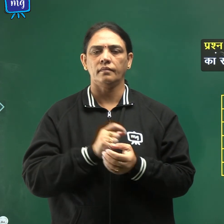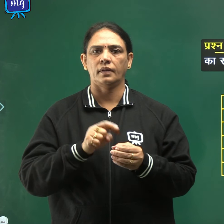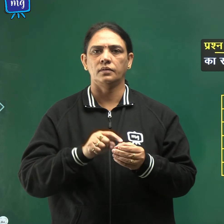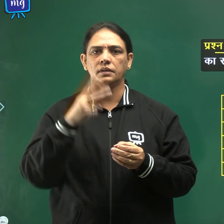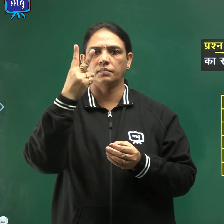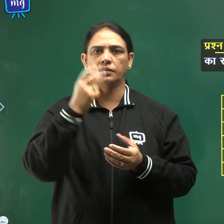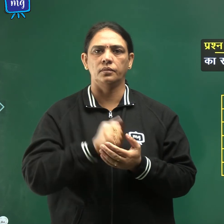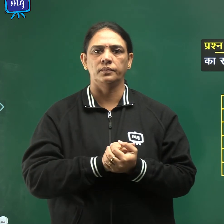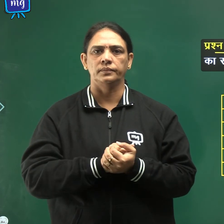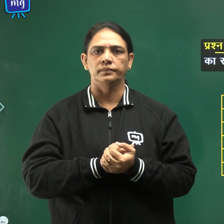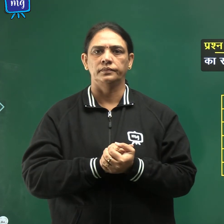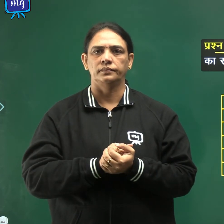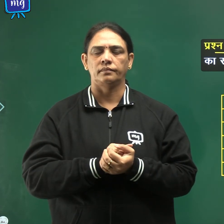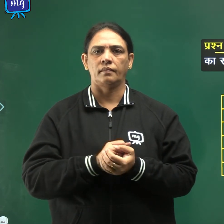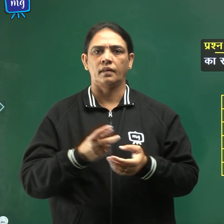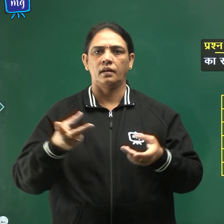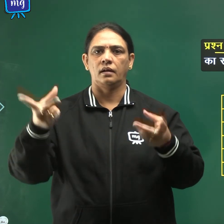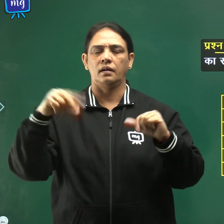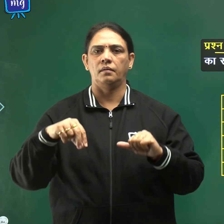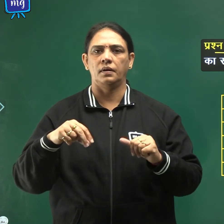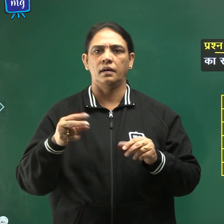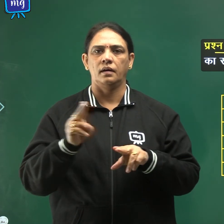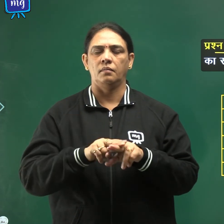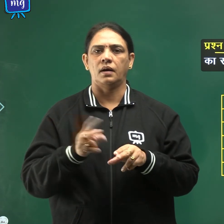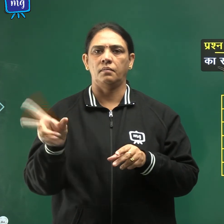2, निम्न बारंबारता